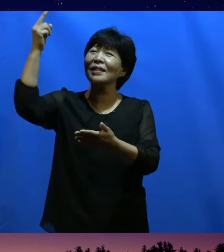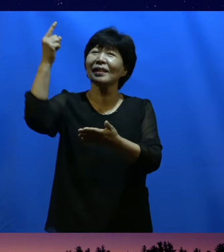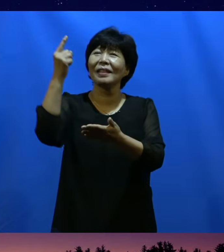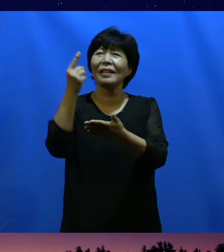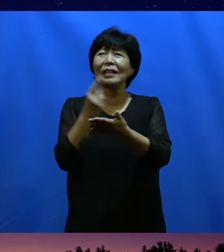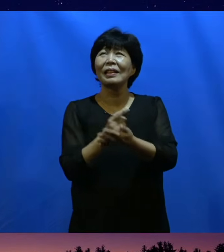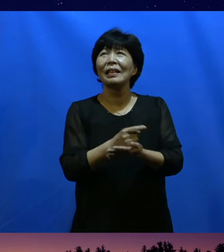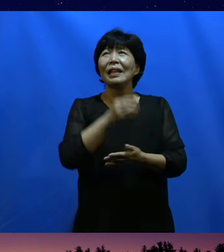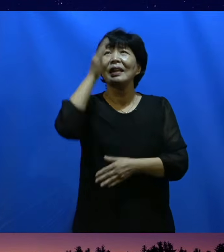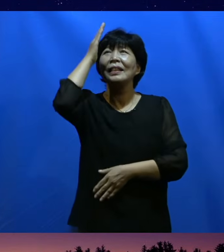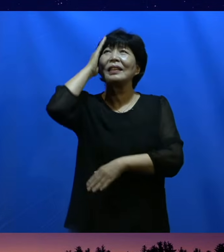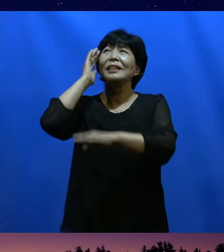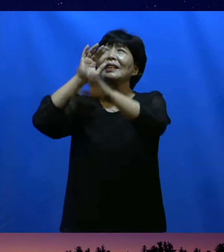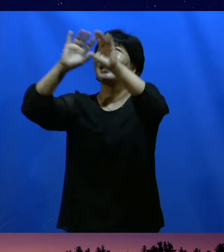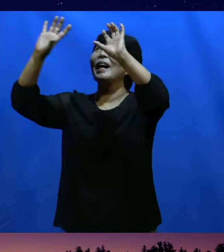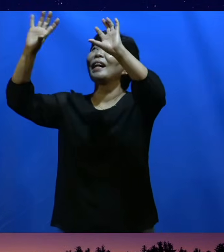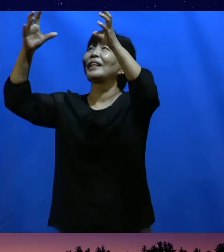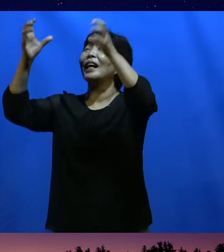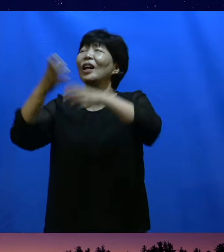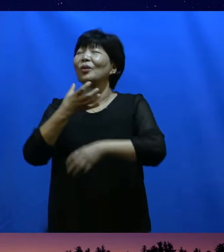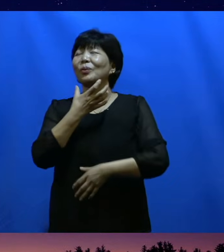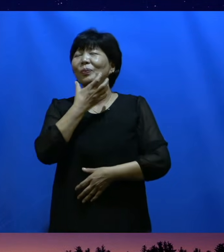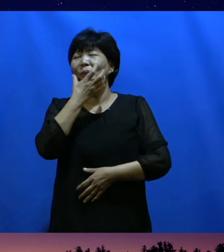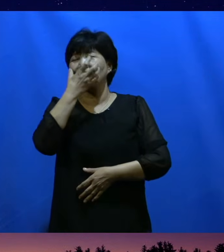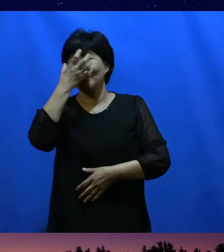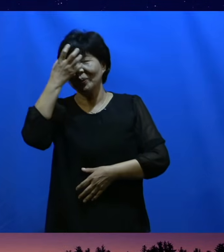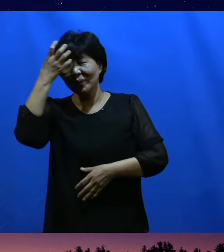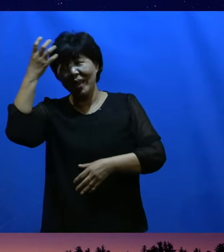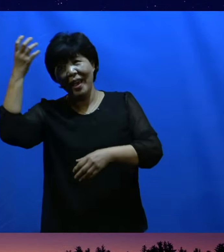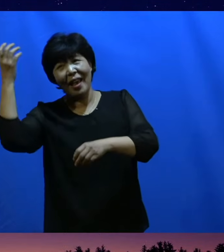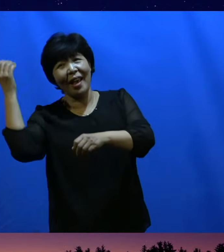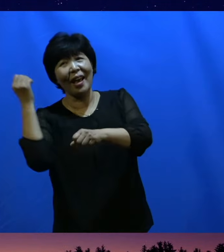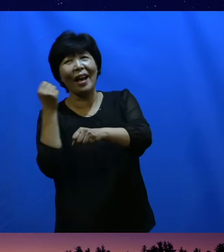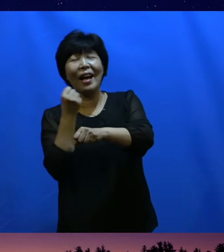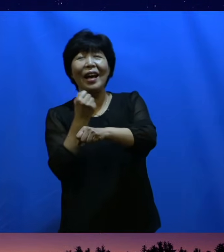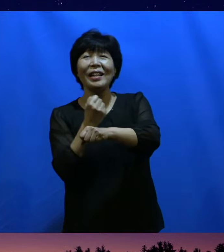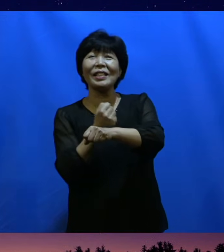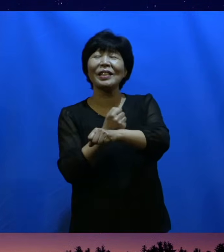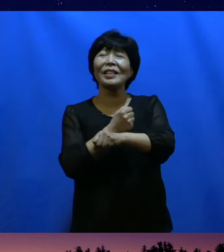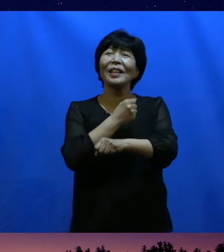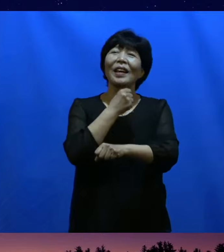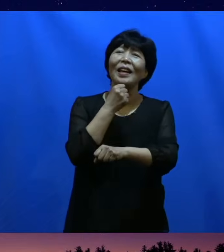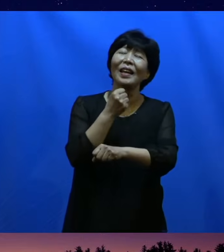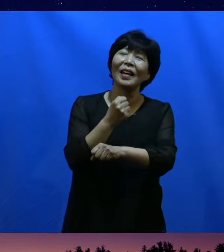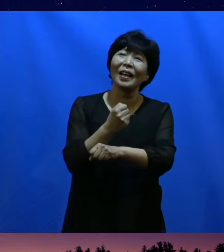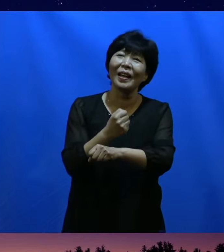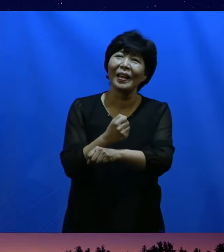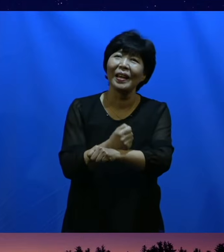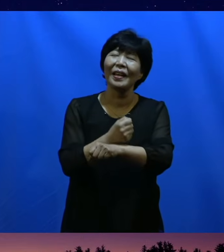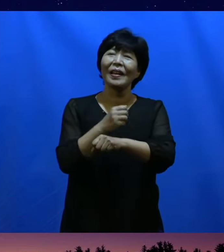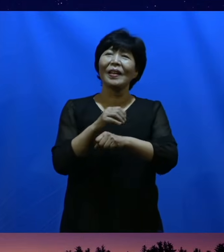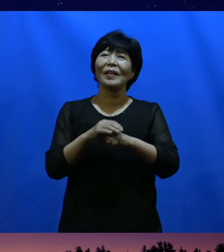찾아오셔서 그 나라 꿈꾸게 하시네.